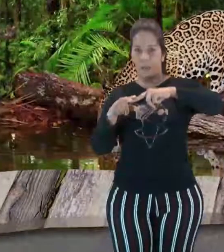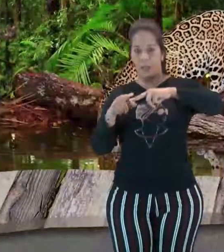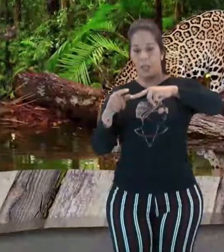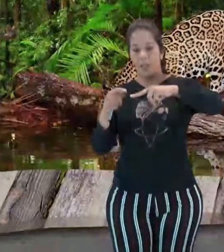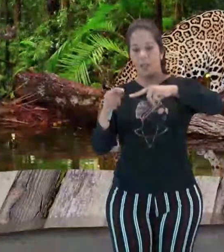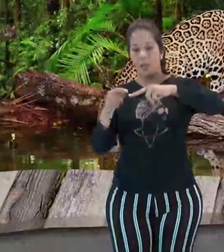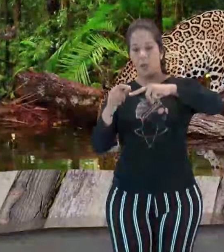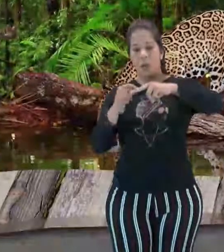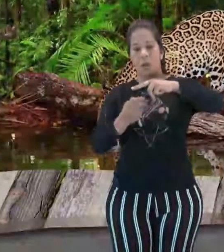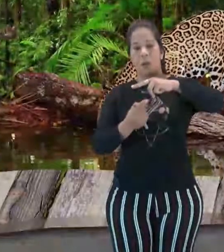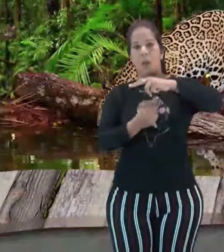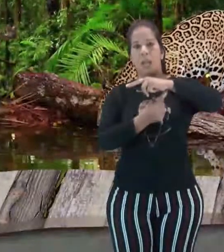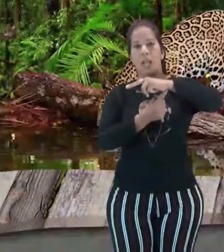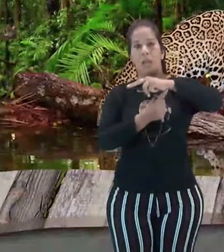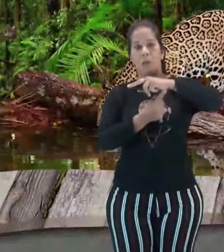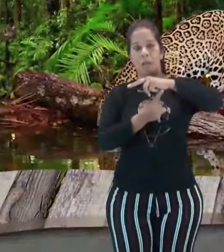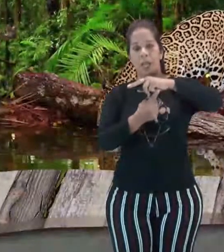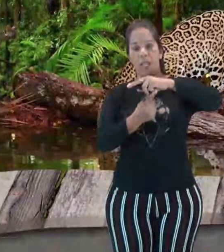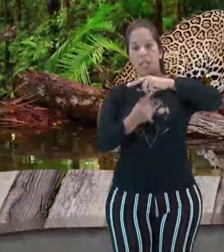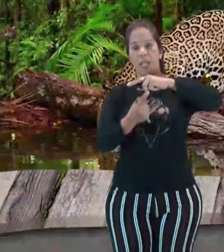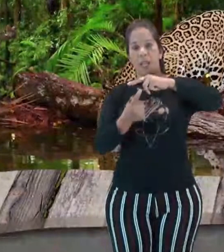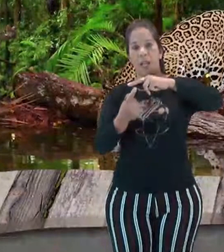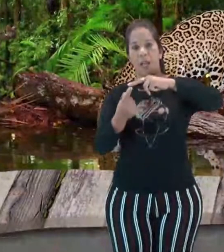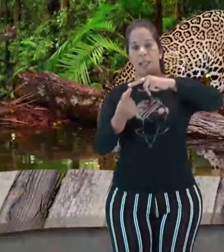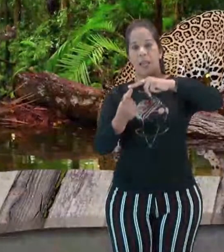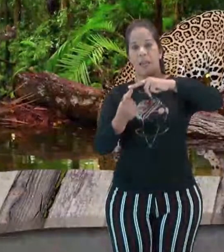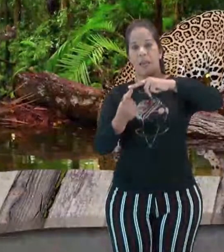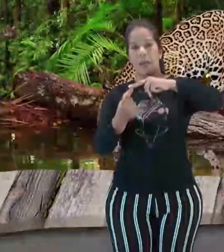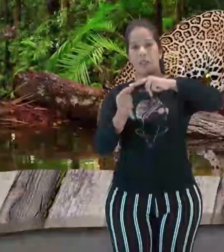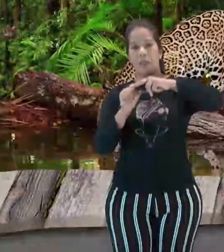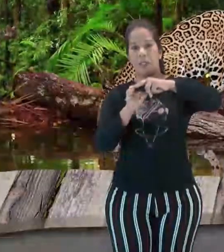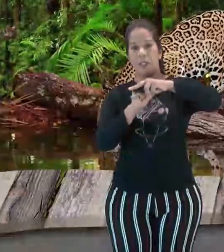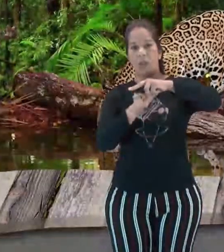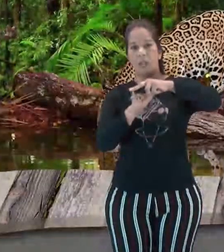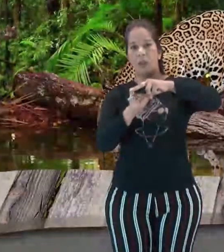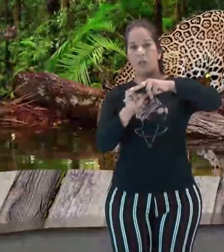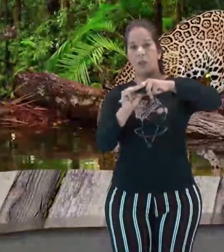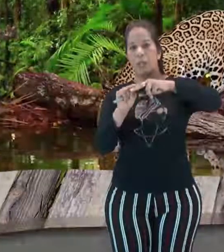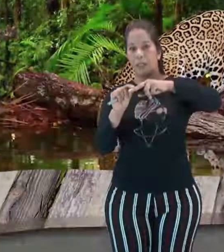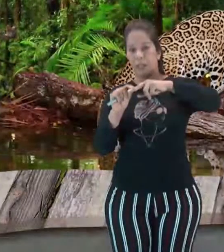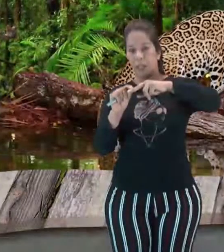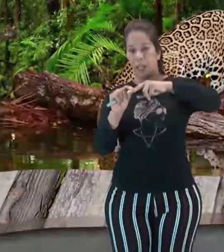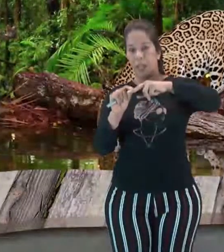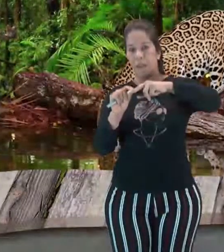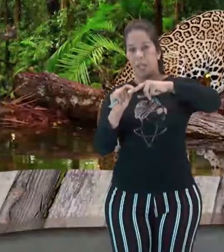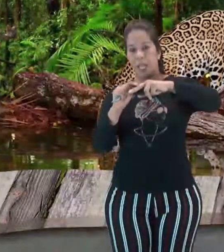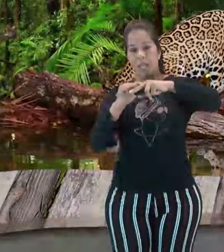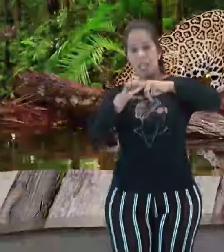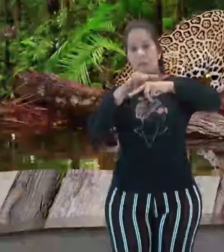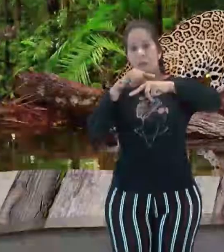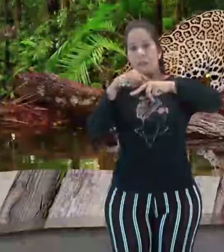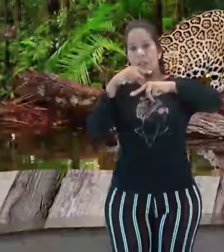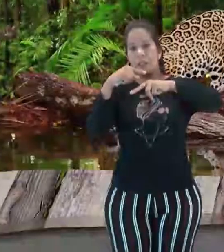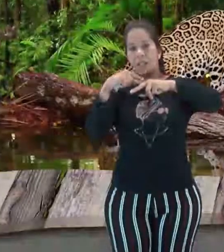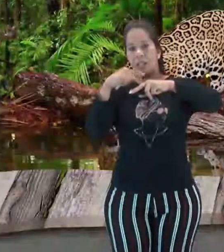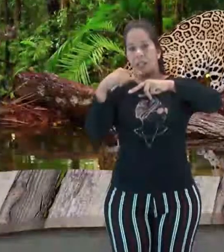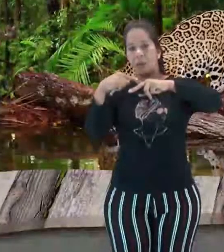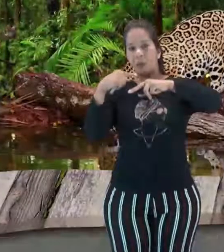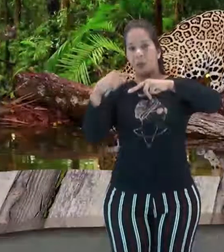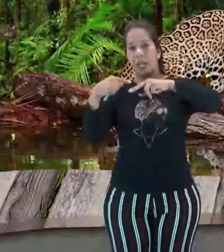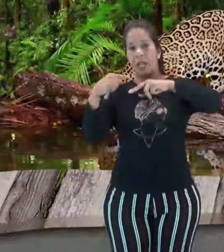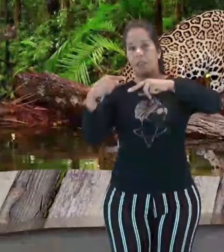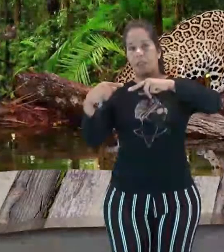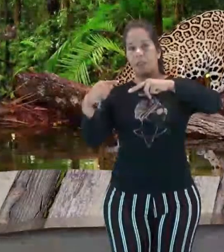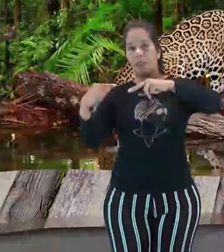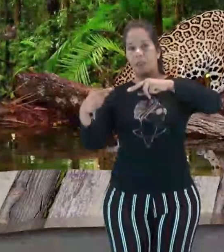pênis. Então, bem internamente, você tem o canal da uretra, tá? E aí, envolvendo esse canal